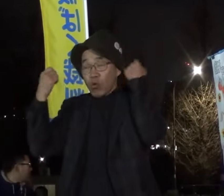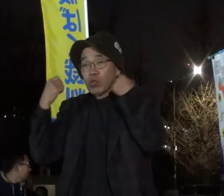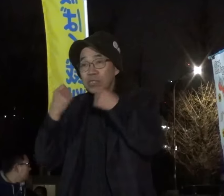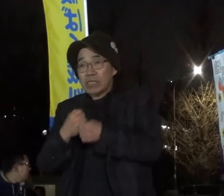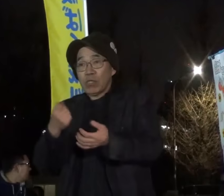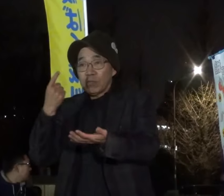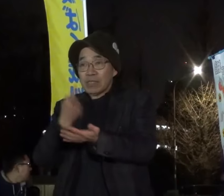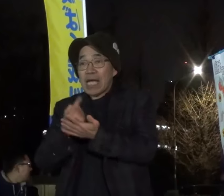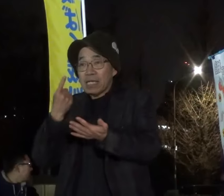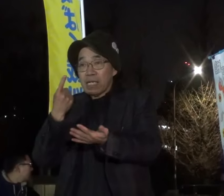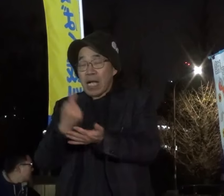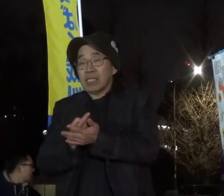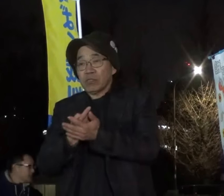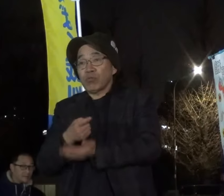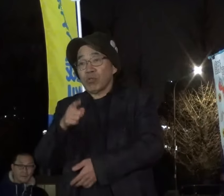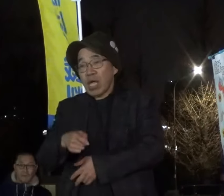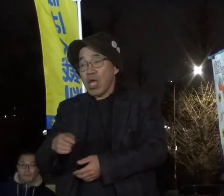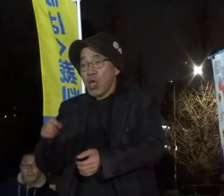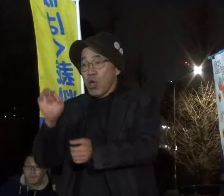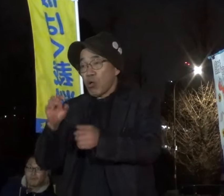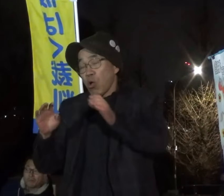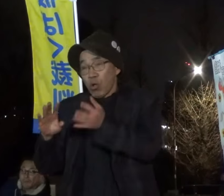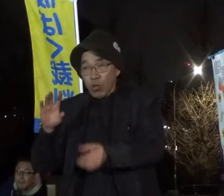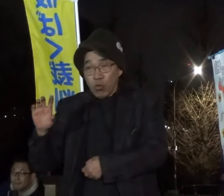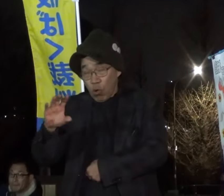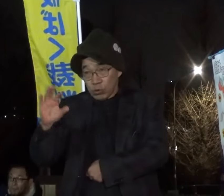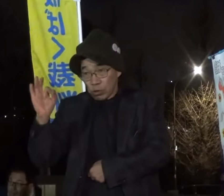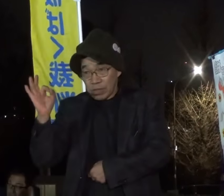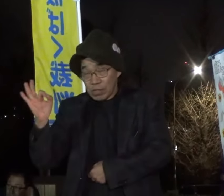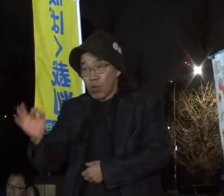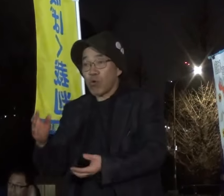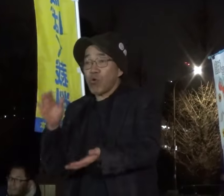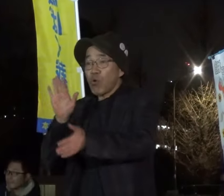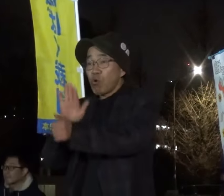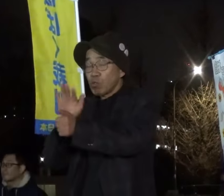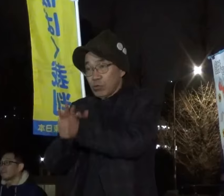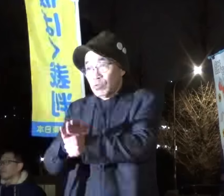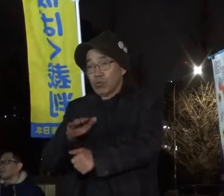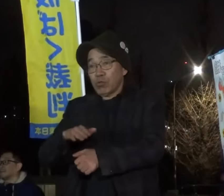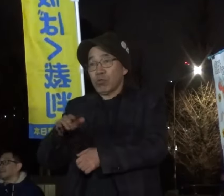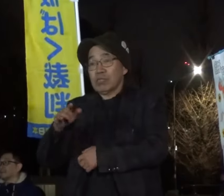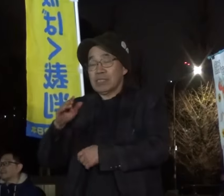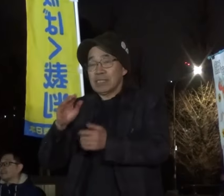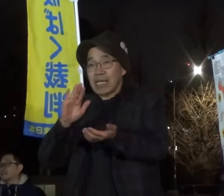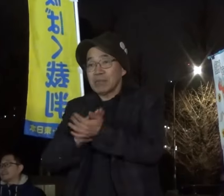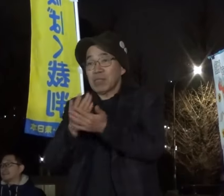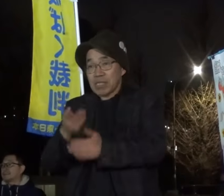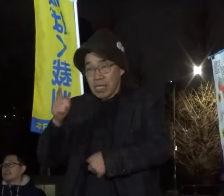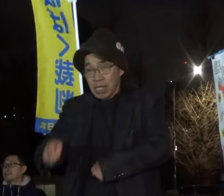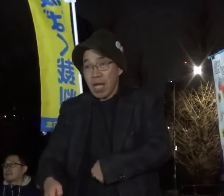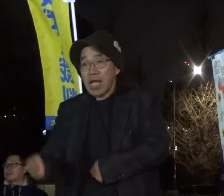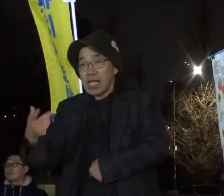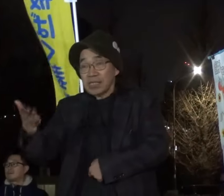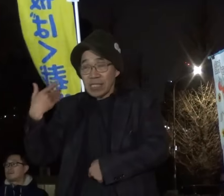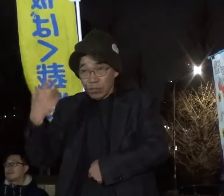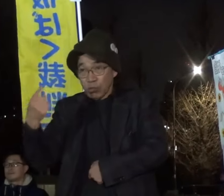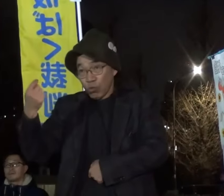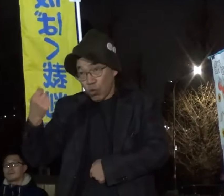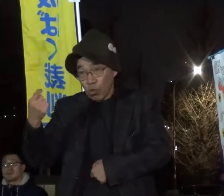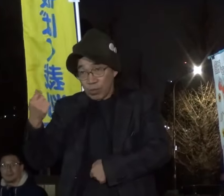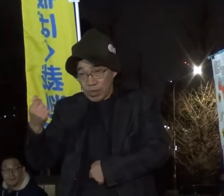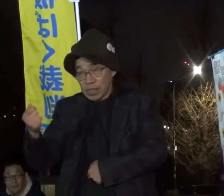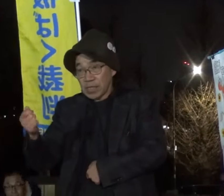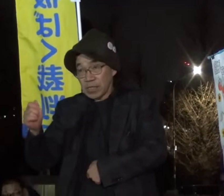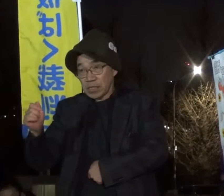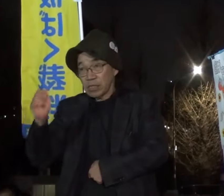交通費の補助を実施することになりました。東京からはその前日の土曜日、深夜